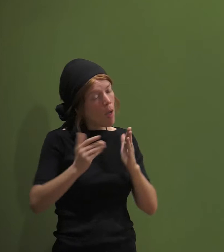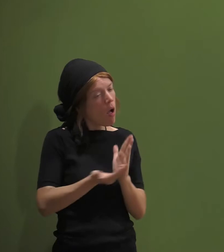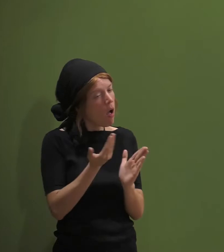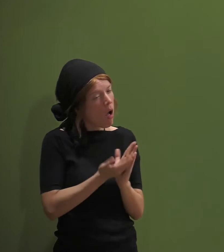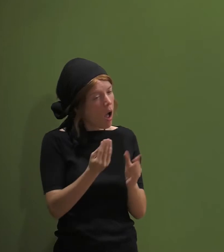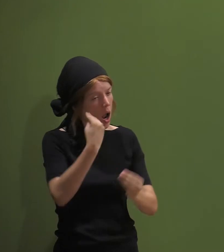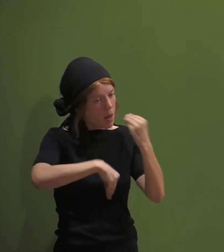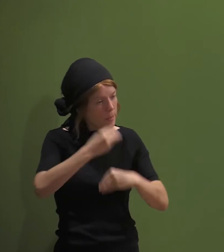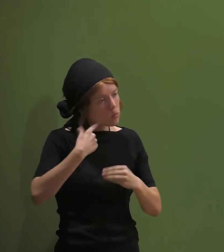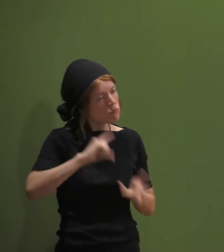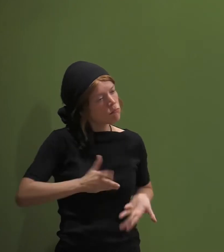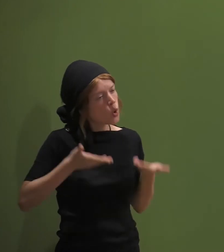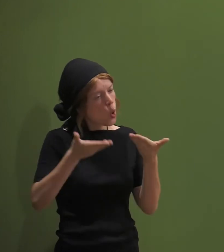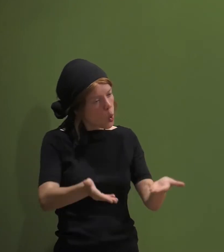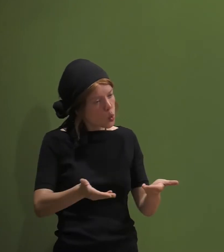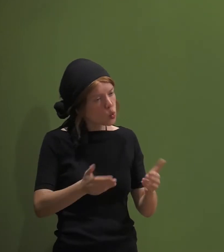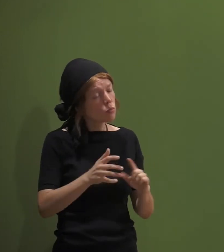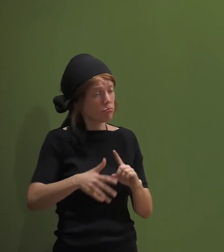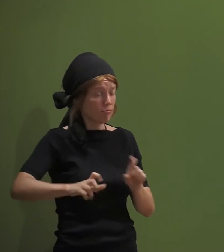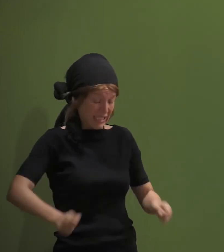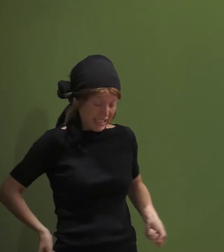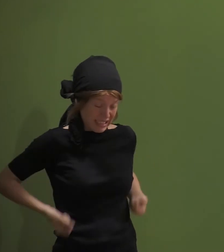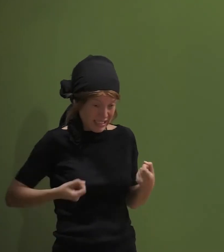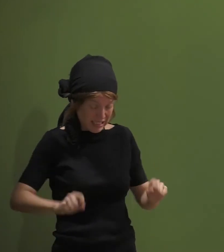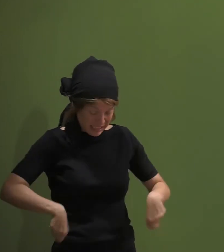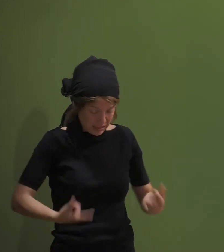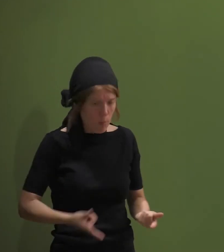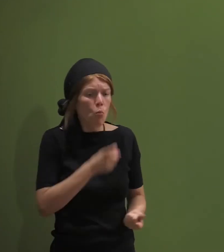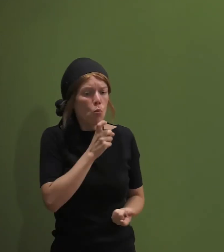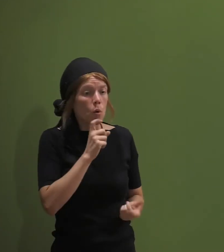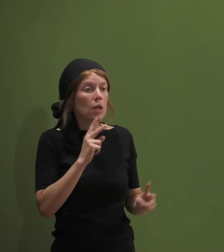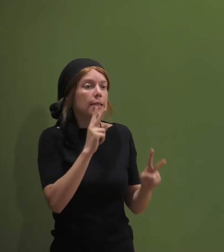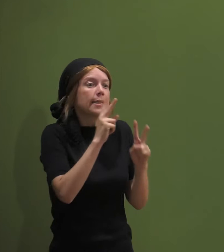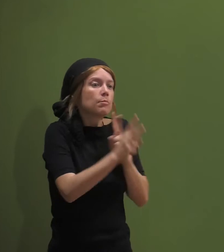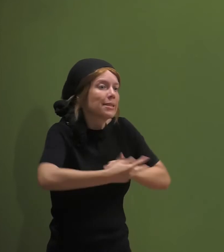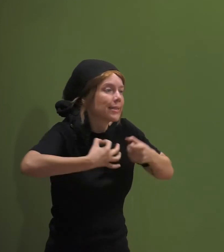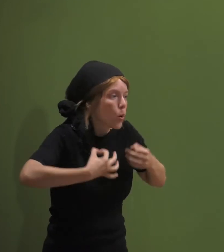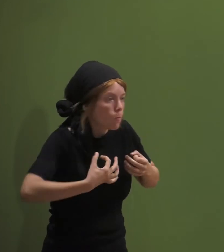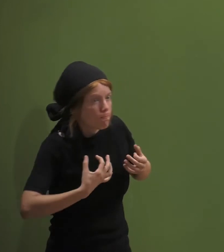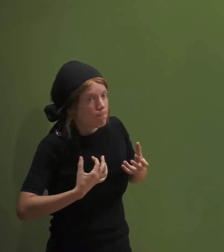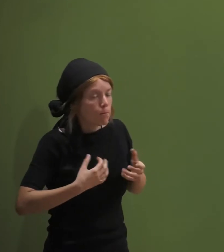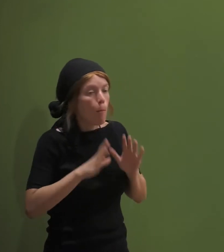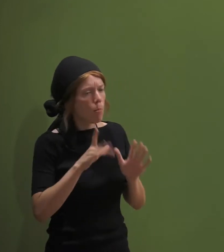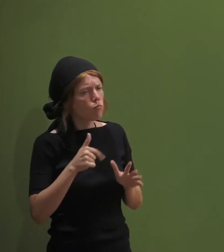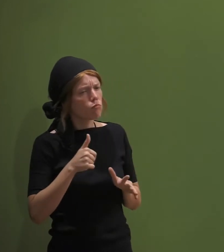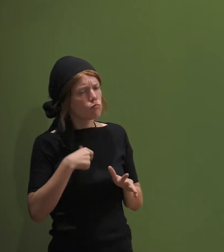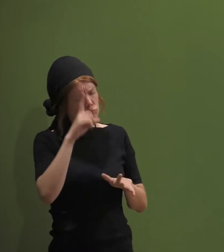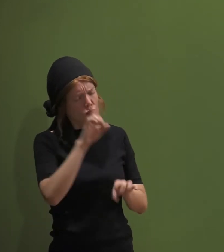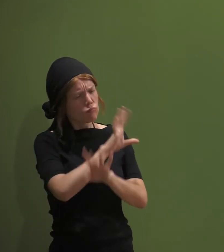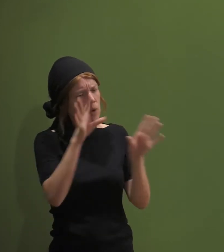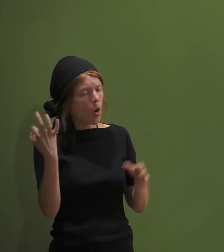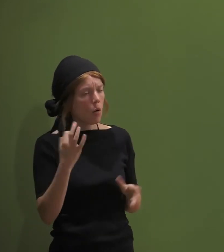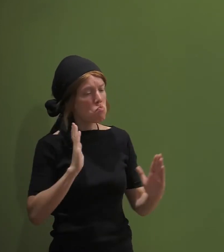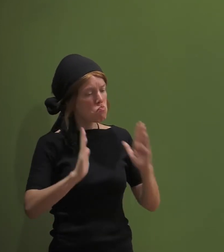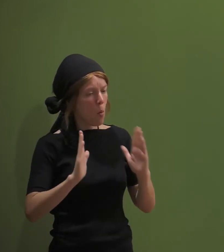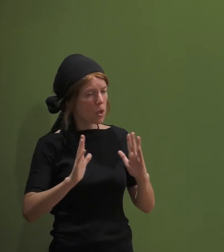producción de alimentos y ayudar a mantener los ecosistemas? No sabría responder con total certeza a esta pregunta, pero lo que sí que hay que tener claro es que estamos en